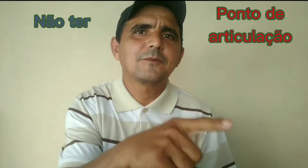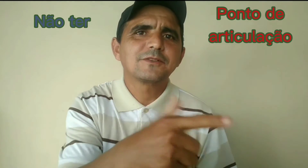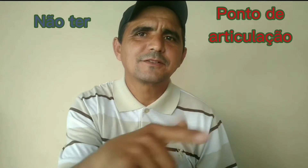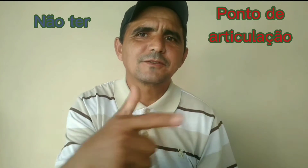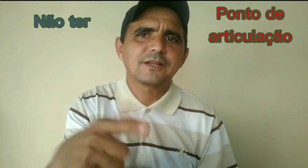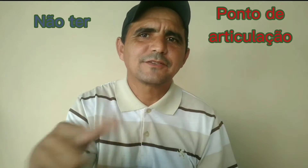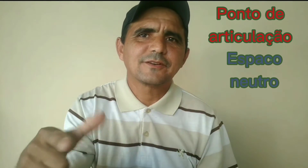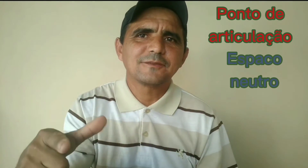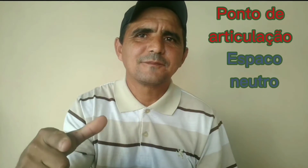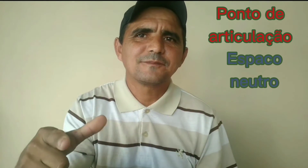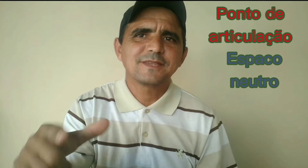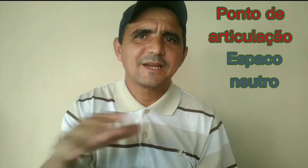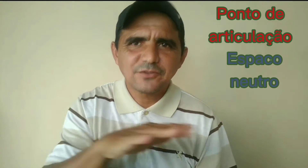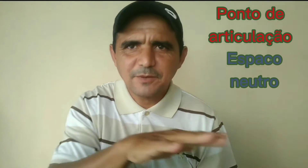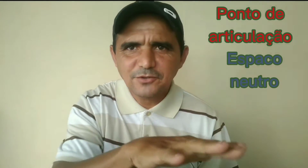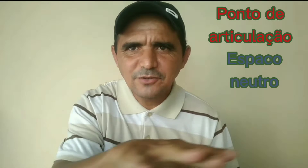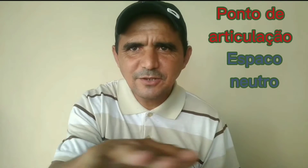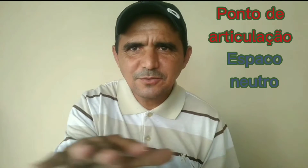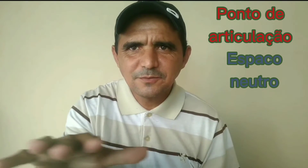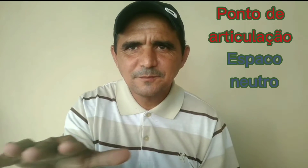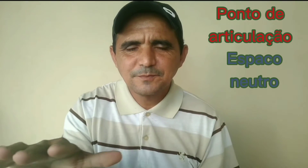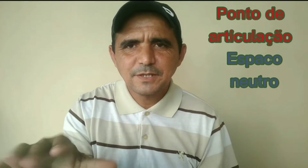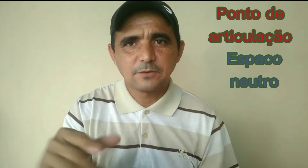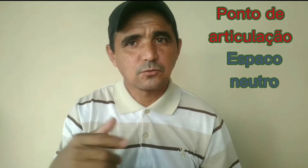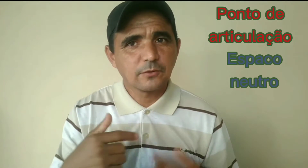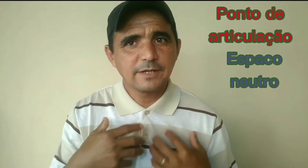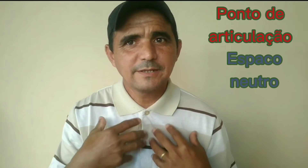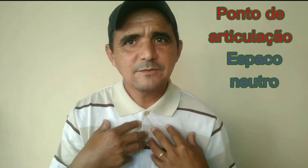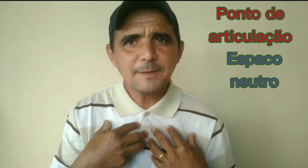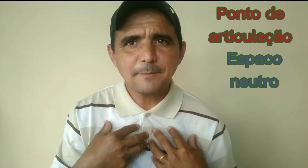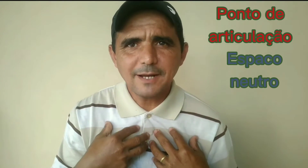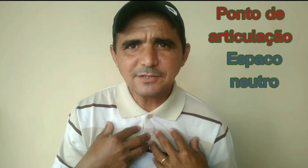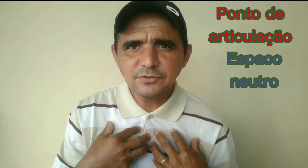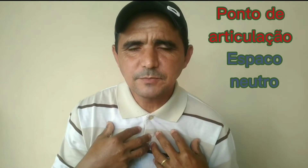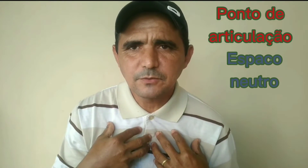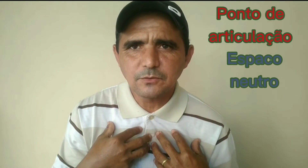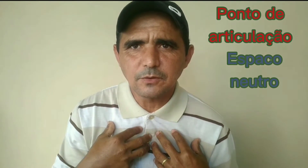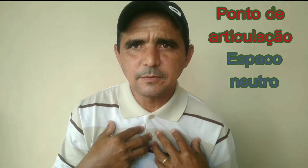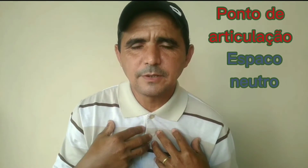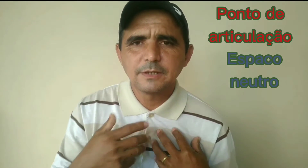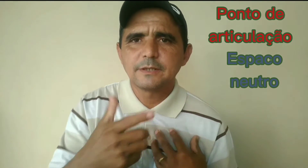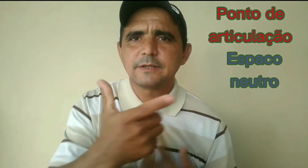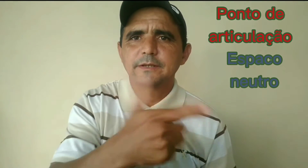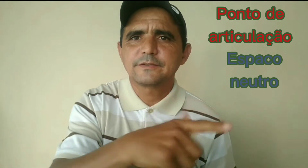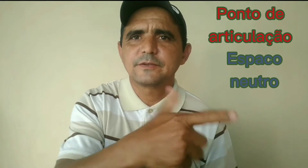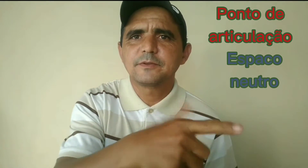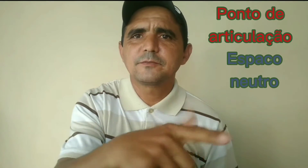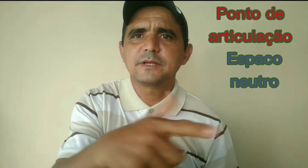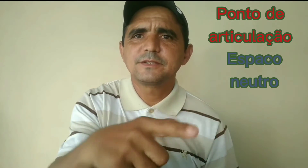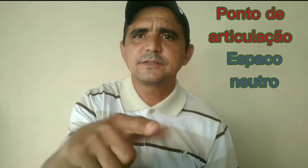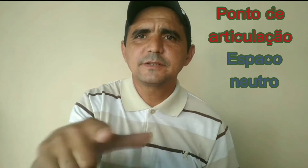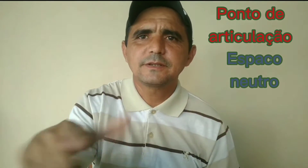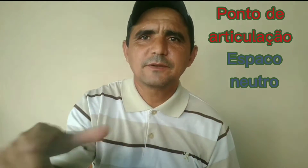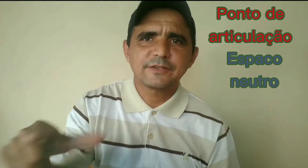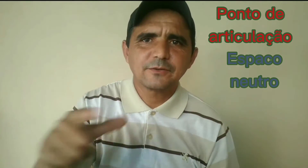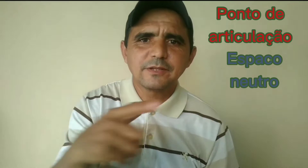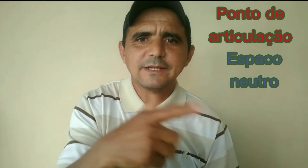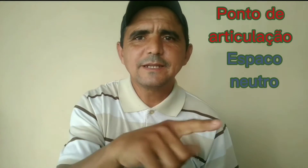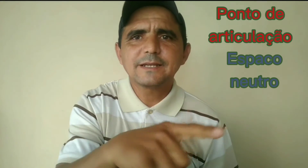ponto de articulação? É o espaço neutro. Eu não toquei nenhuma parte do meu corpo. Simplesmente eu executei ele aqui